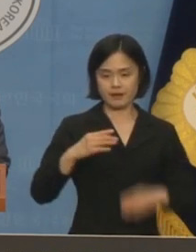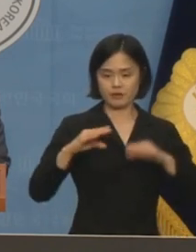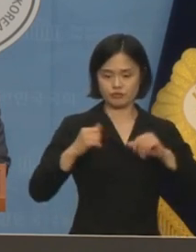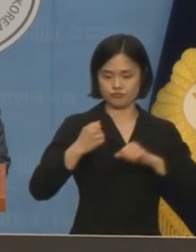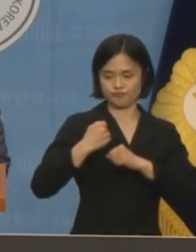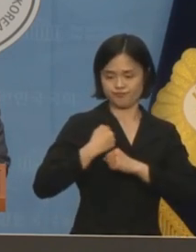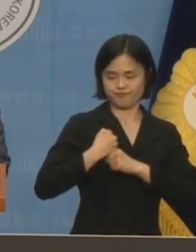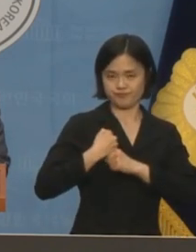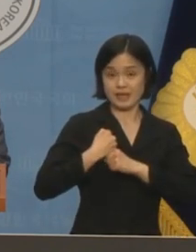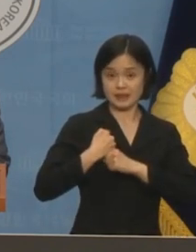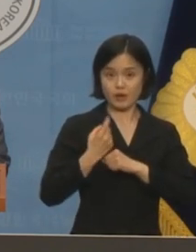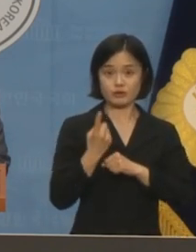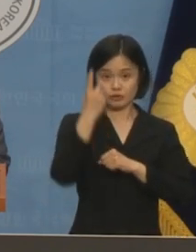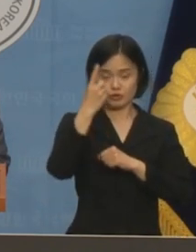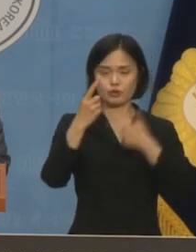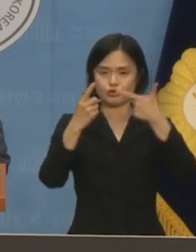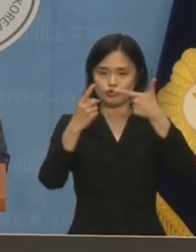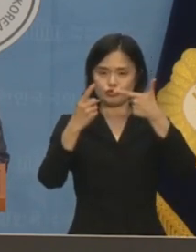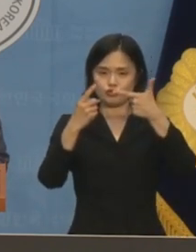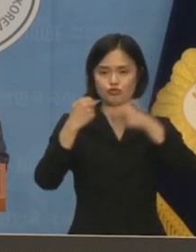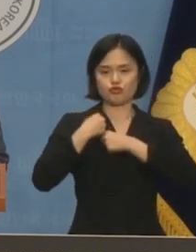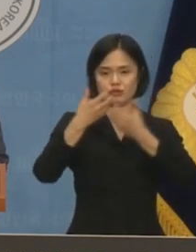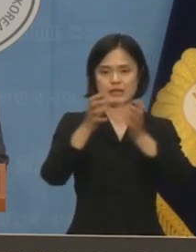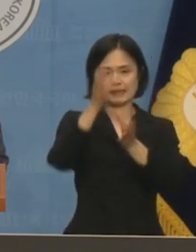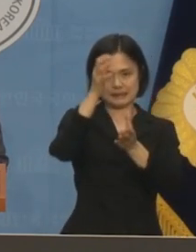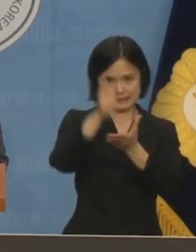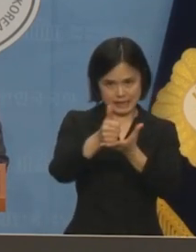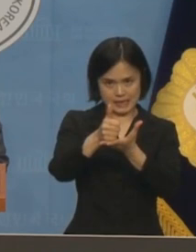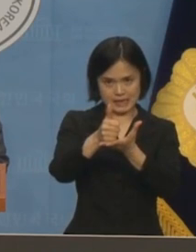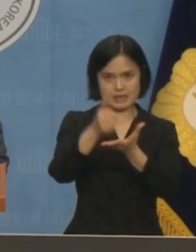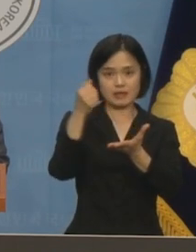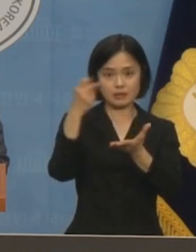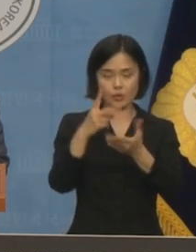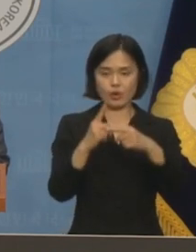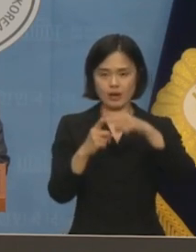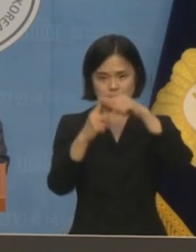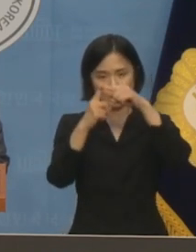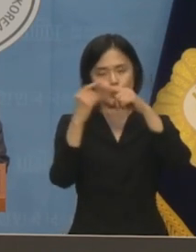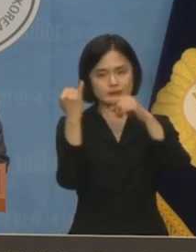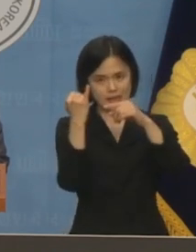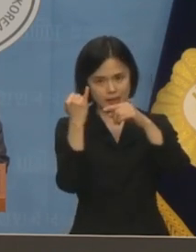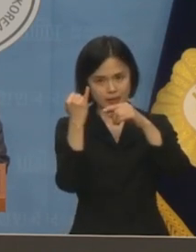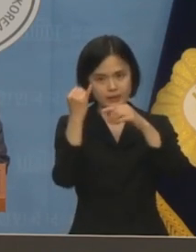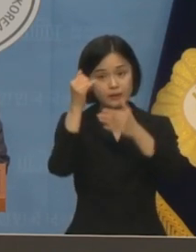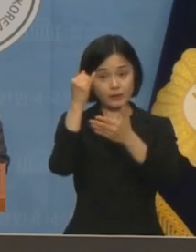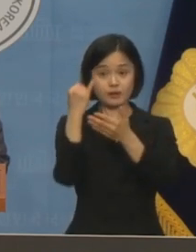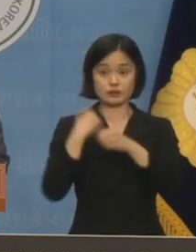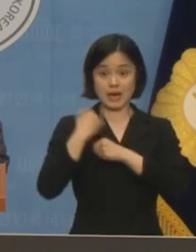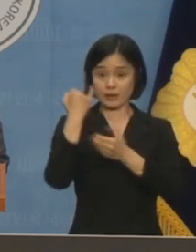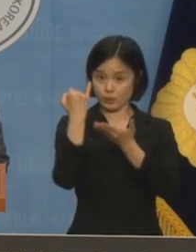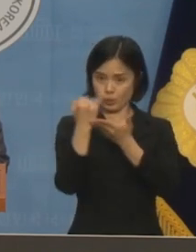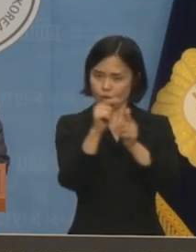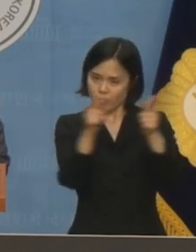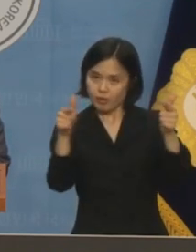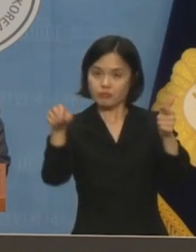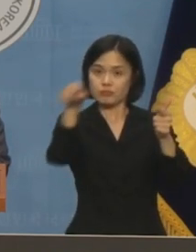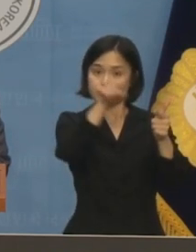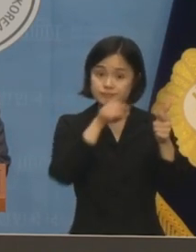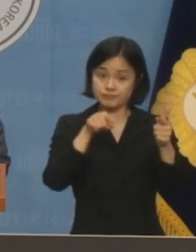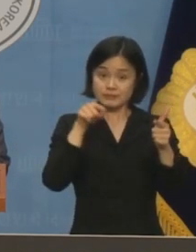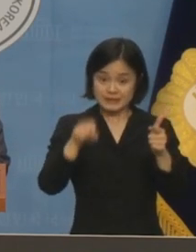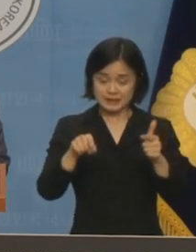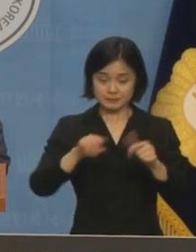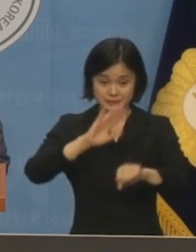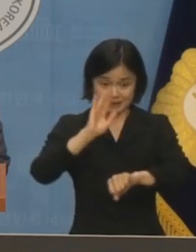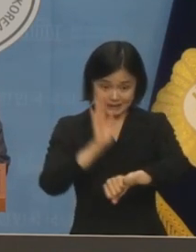물론 제6군단장과 군의관, 간호장교 등 이 사태의 책임에서 자유로울 수